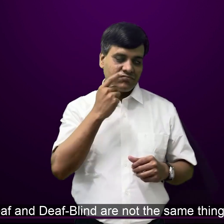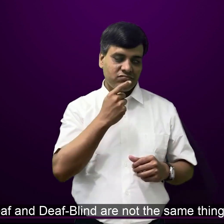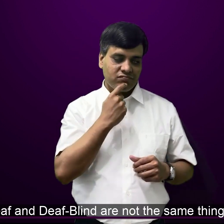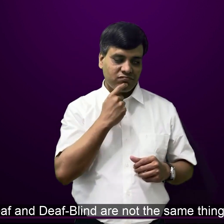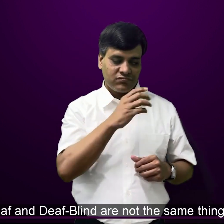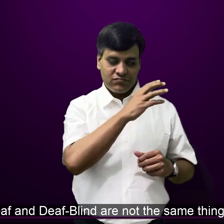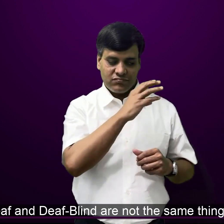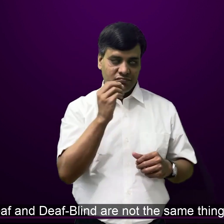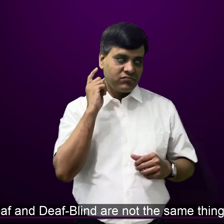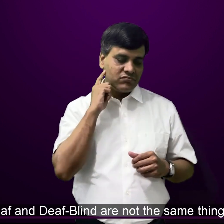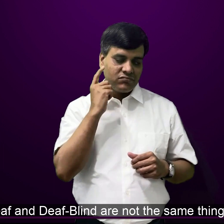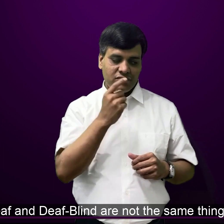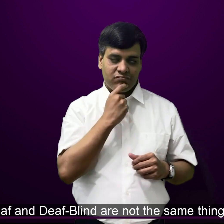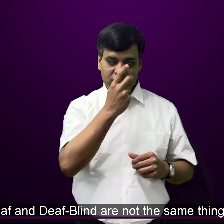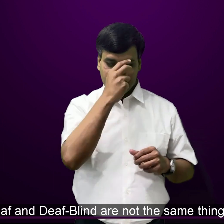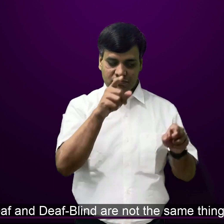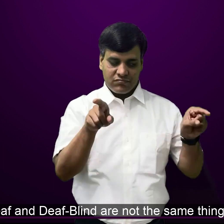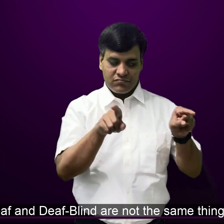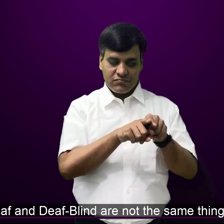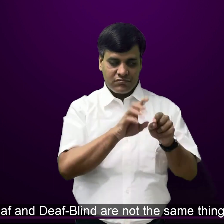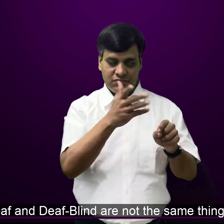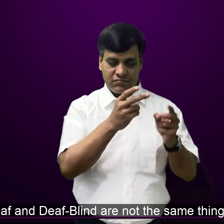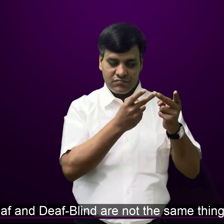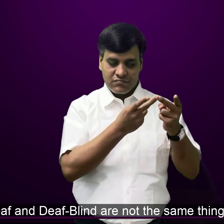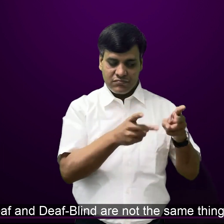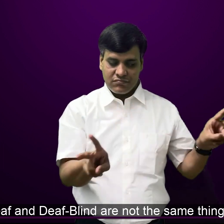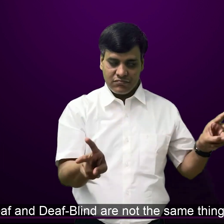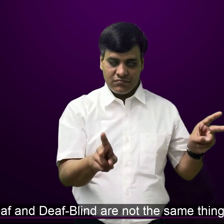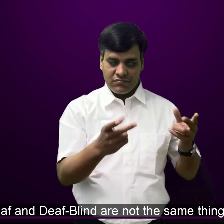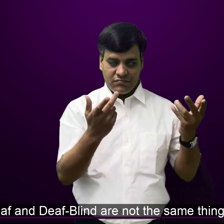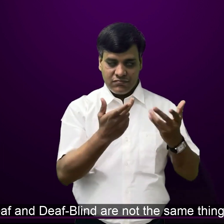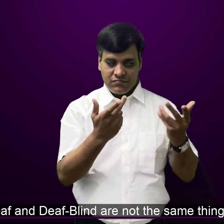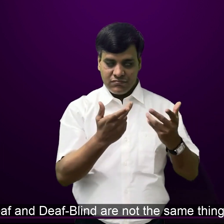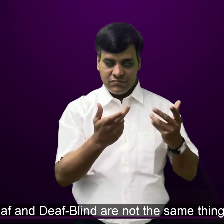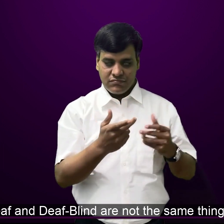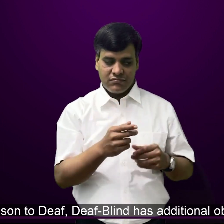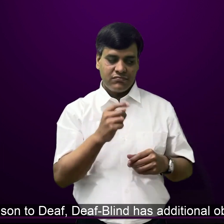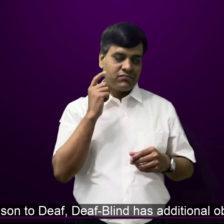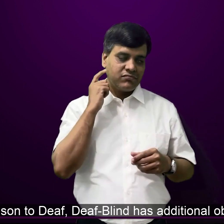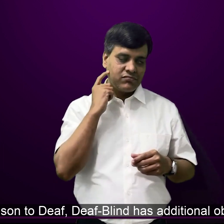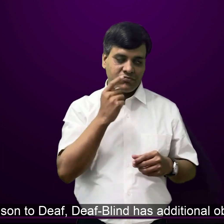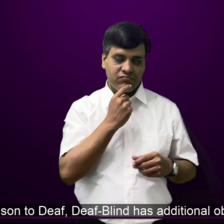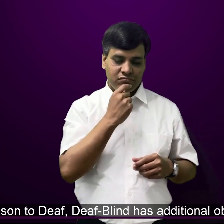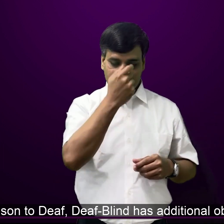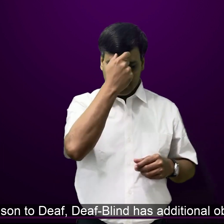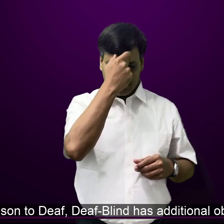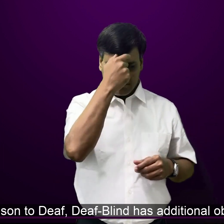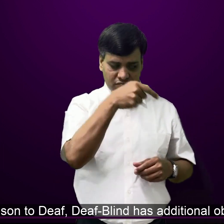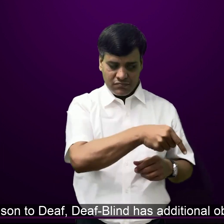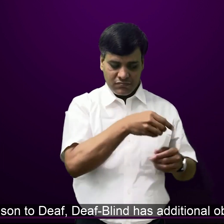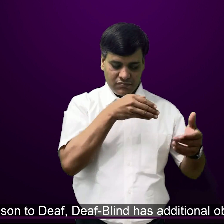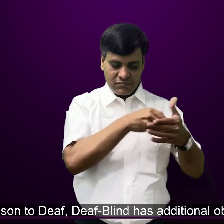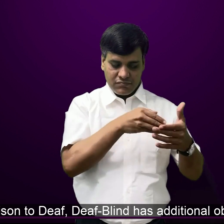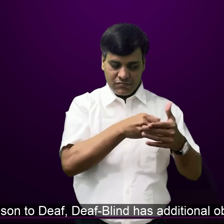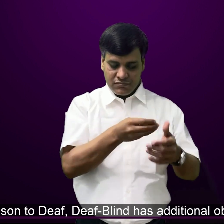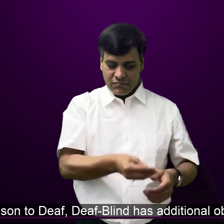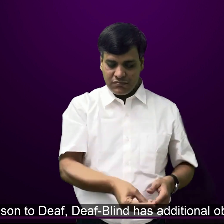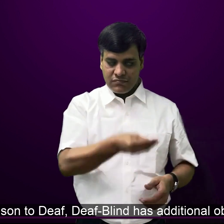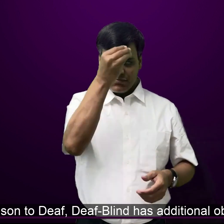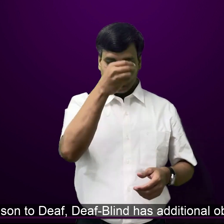थी। बधिर और दृष्टिबाधित बधिरता दोनों ही अलग दिव्यांगताएं हैं। अगर हम बधिर लोगों की